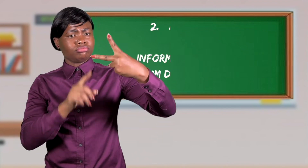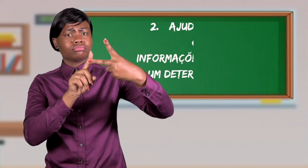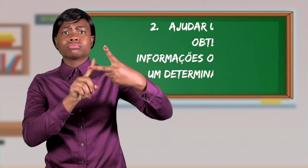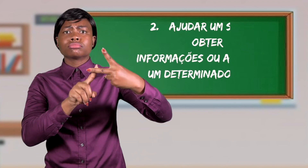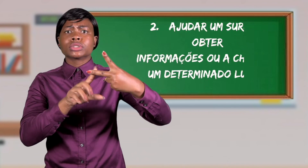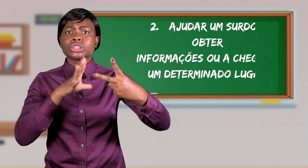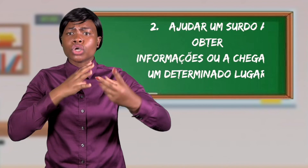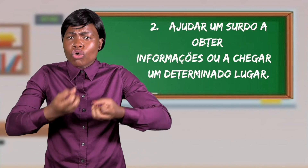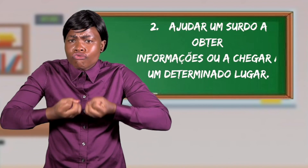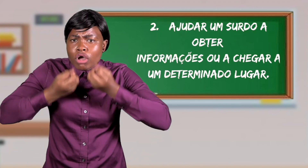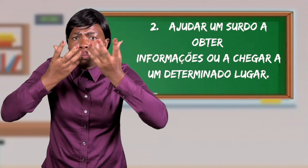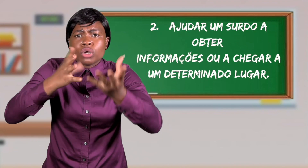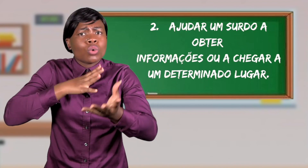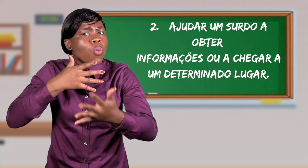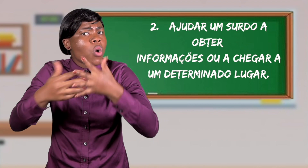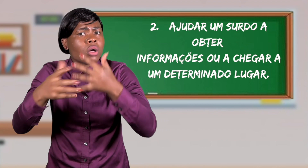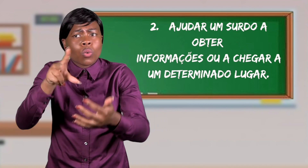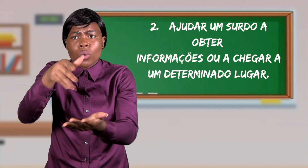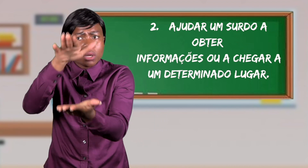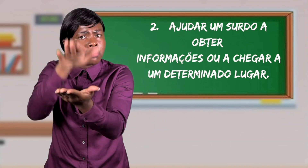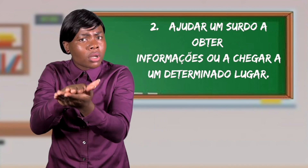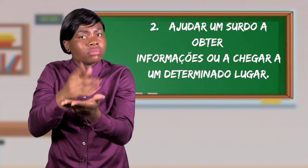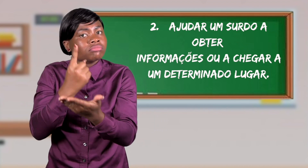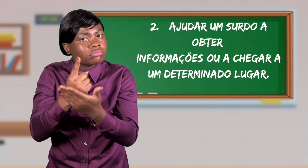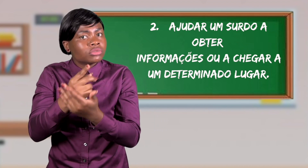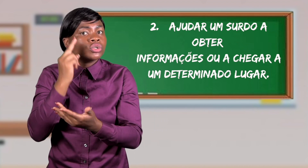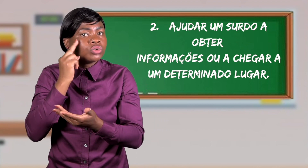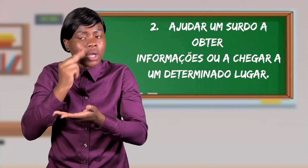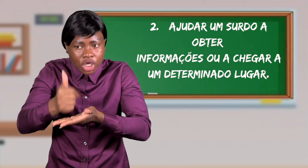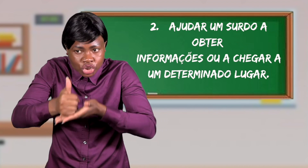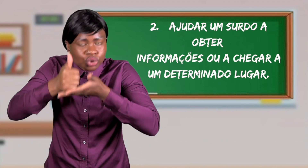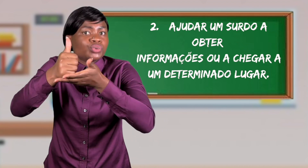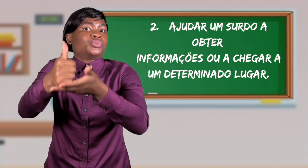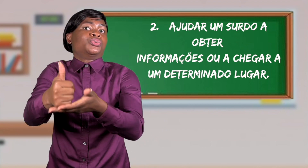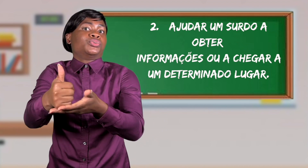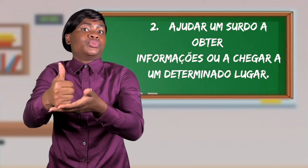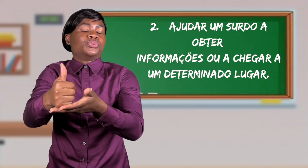2. Ajudar um surdo a obter informações ou a chegar a um determinado lugar.